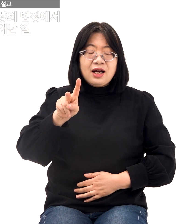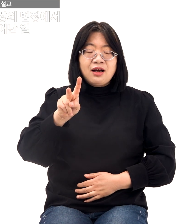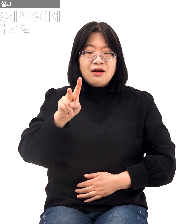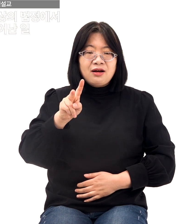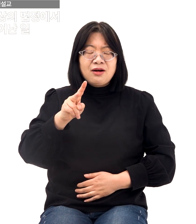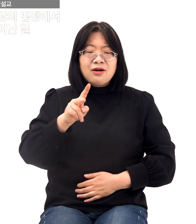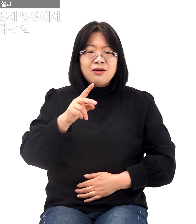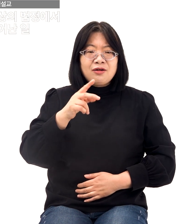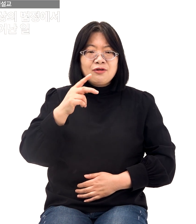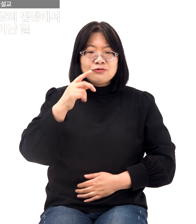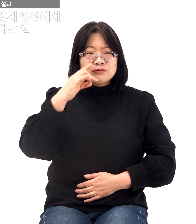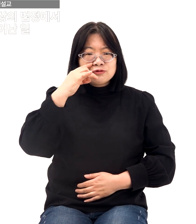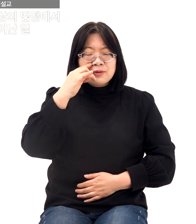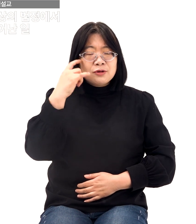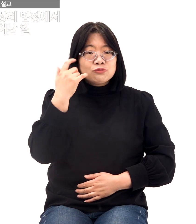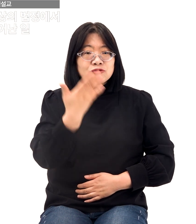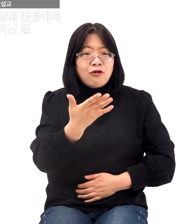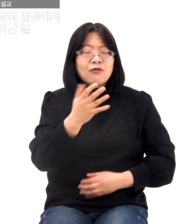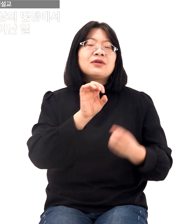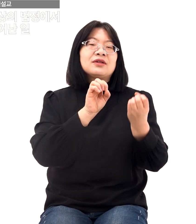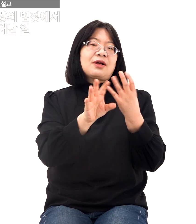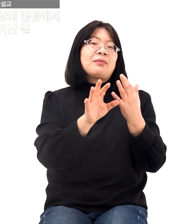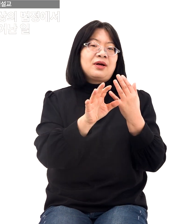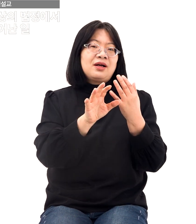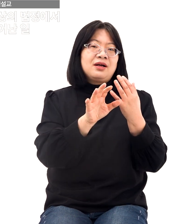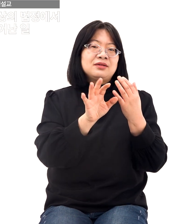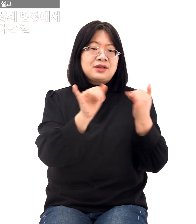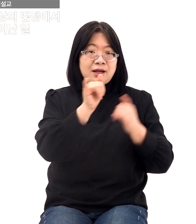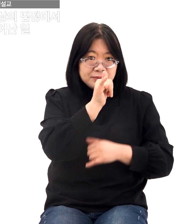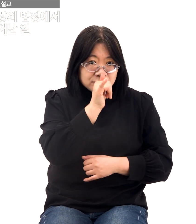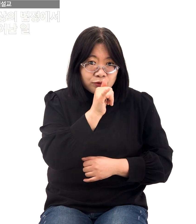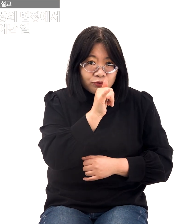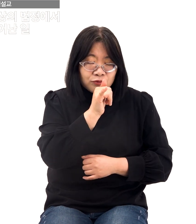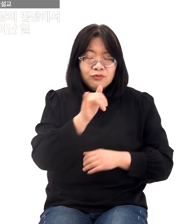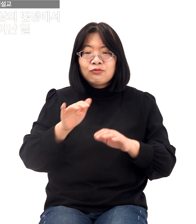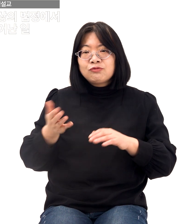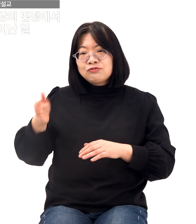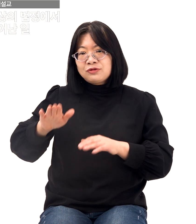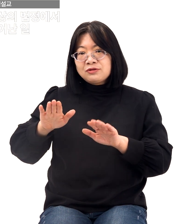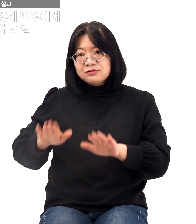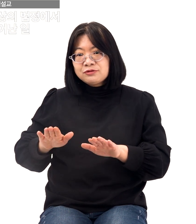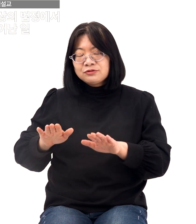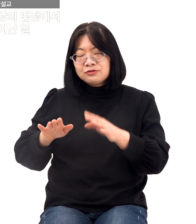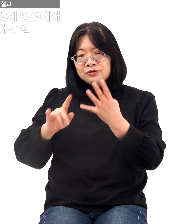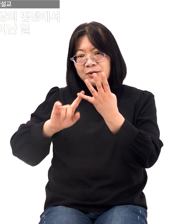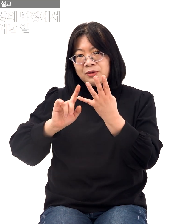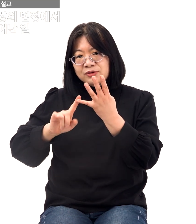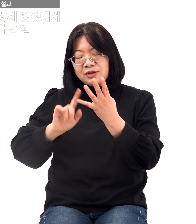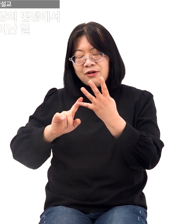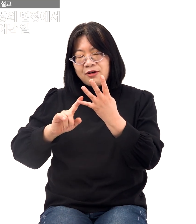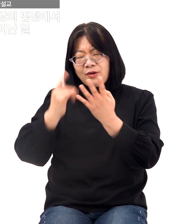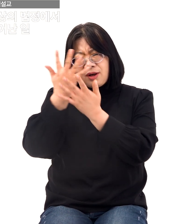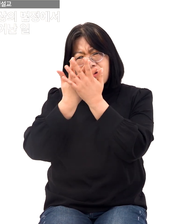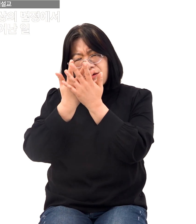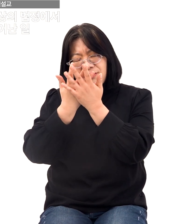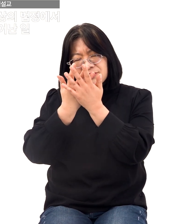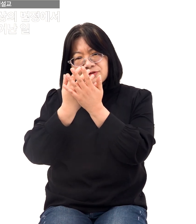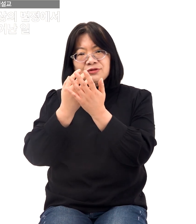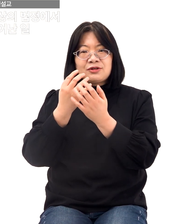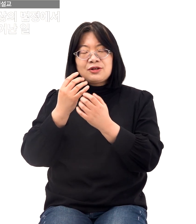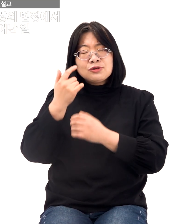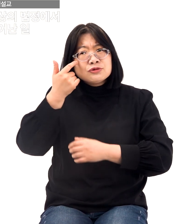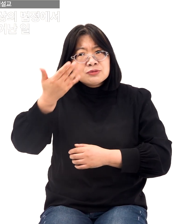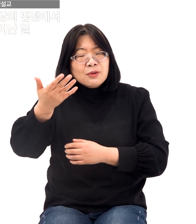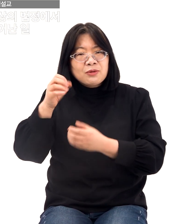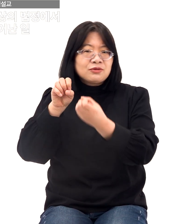물으면 대답을 해줬어요. 그런데 네 번째 환상에는 해석해 주는 사람이 없습니다.